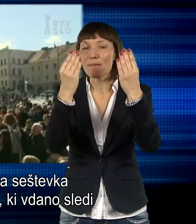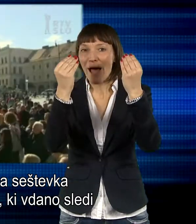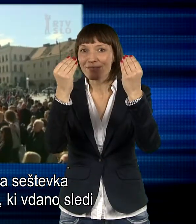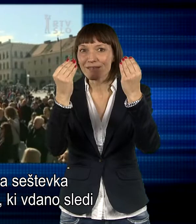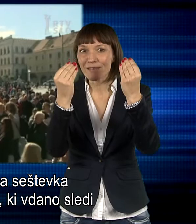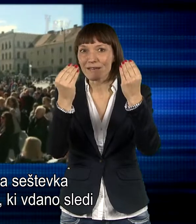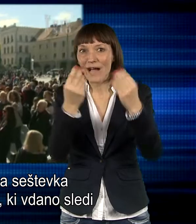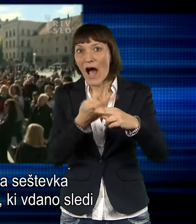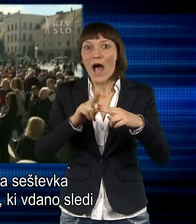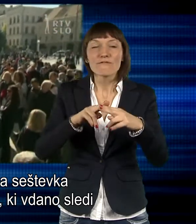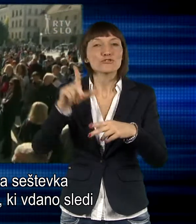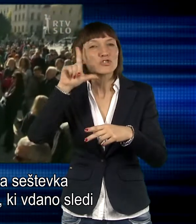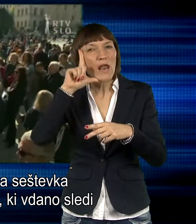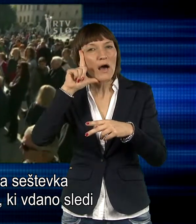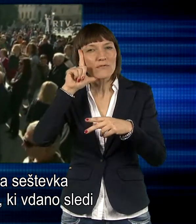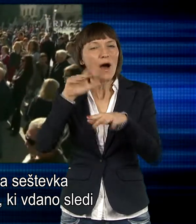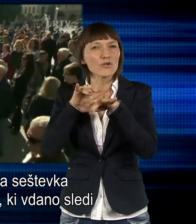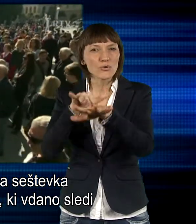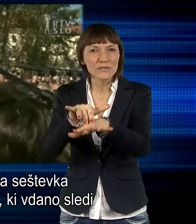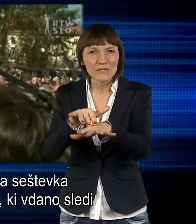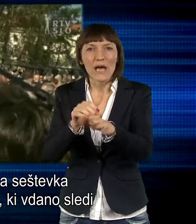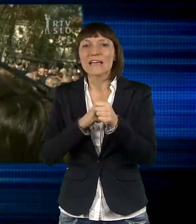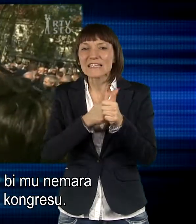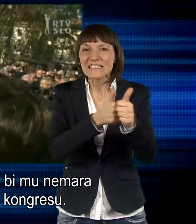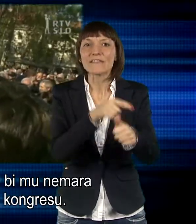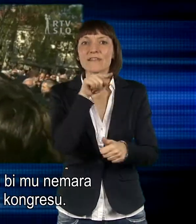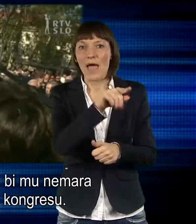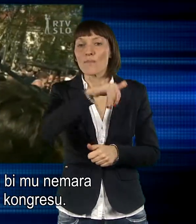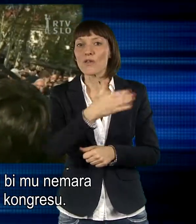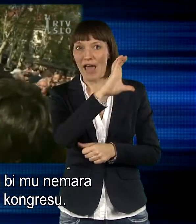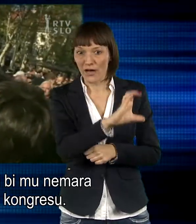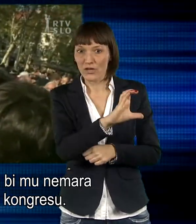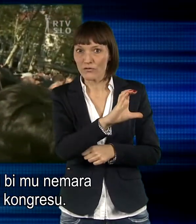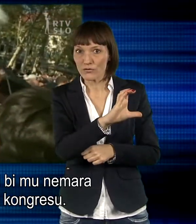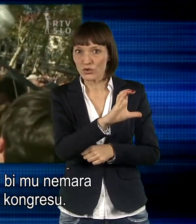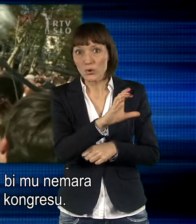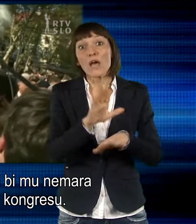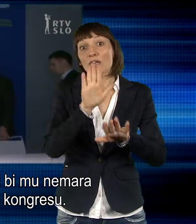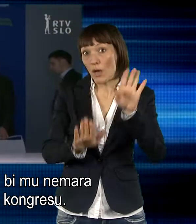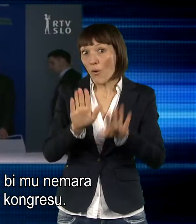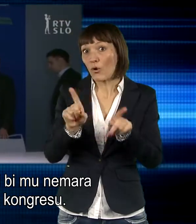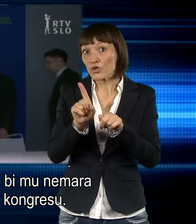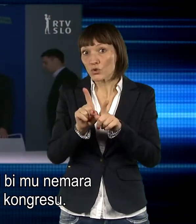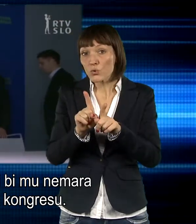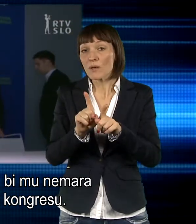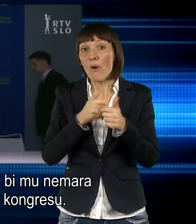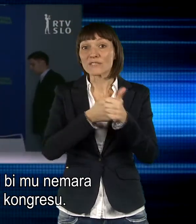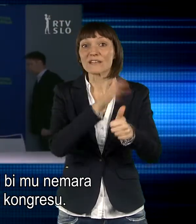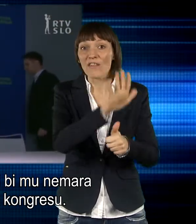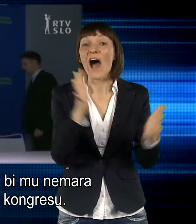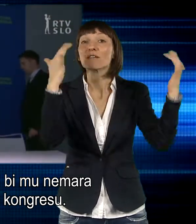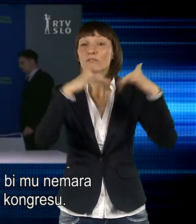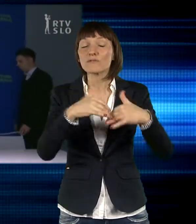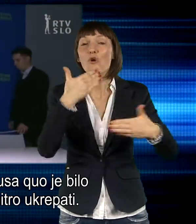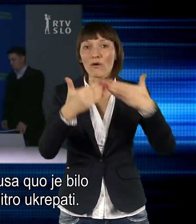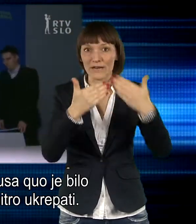seštevka večglave množice, ki vdano sledi ustanovitelju in ki bi mu nemara sledila tudi na kongresu.